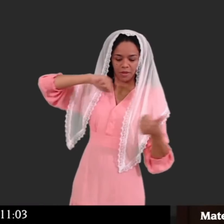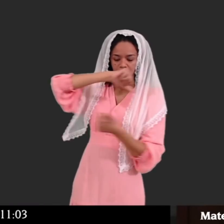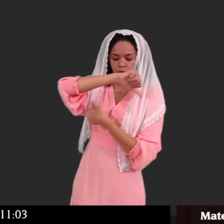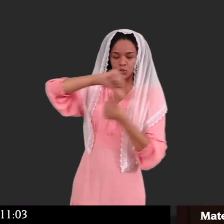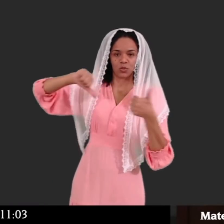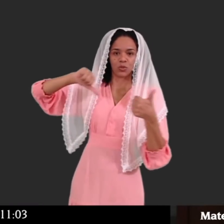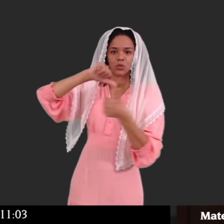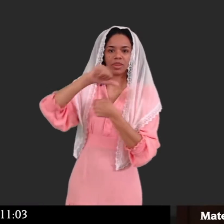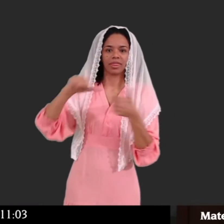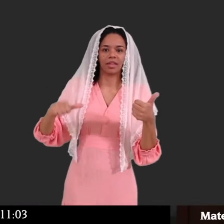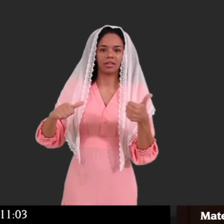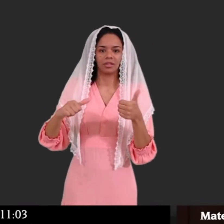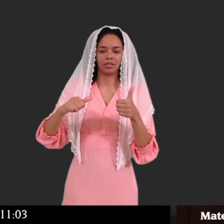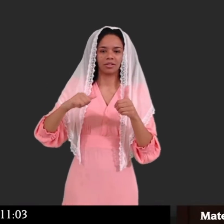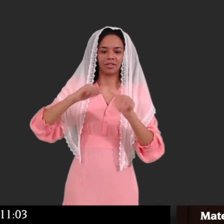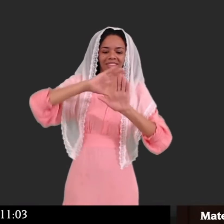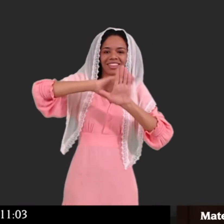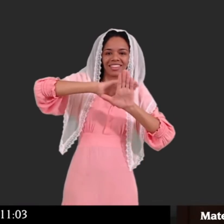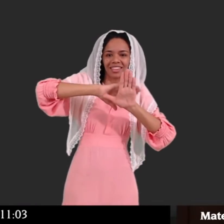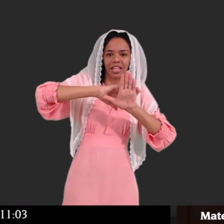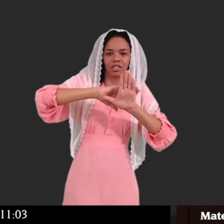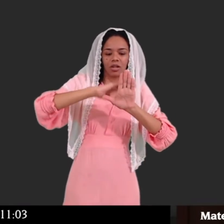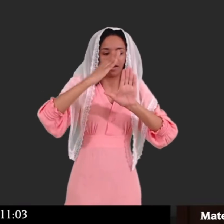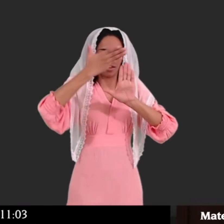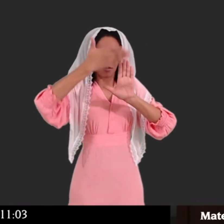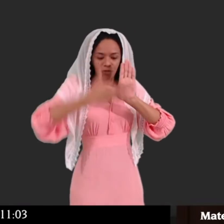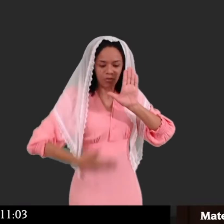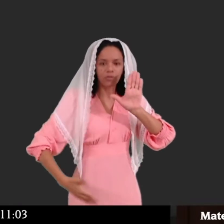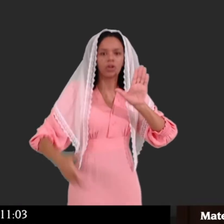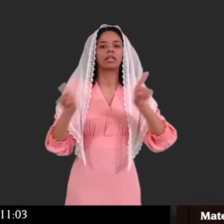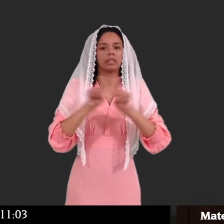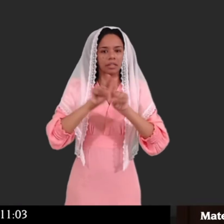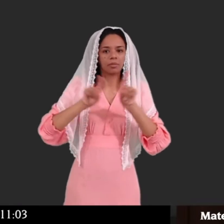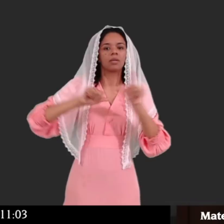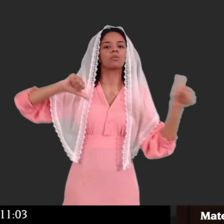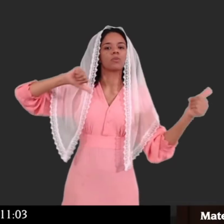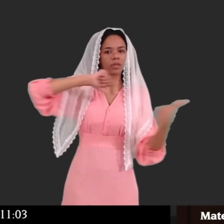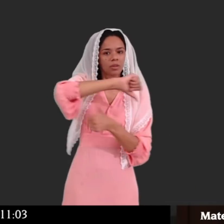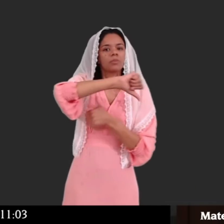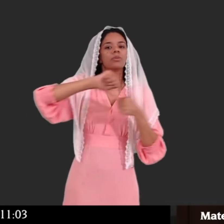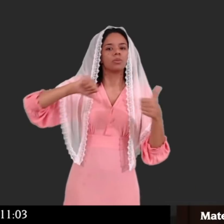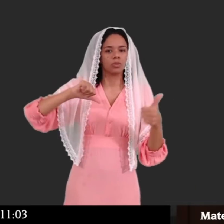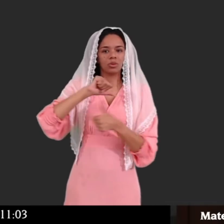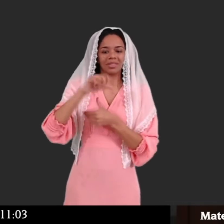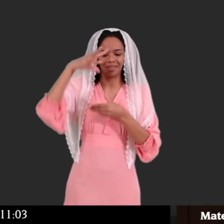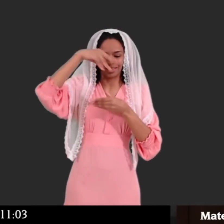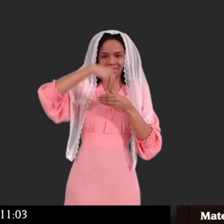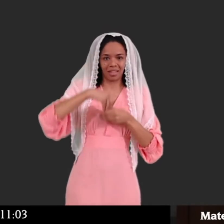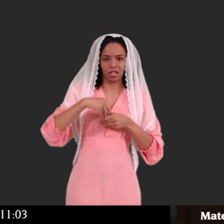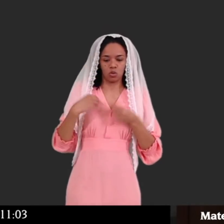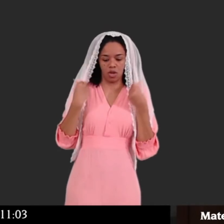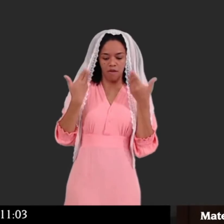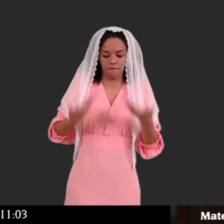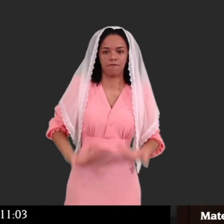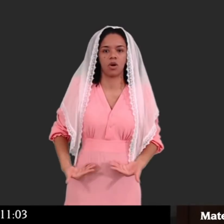vestir, a nossa forma de falar, a nossa forma de negociar e a nossa forma de olhar para a eternidade.